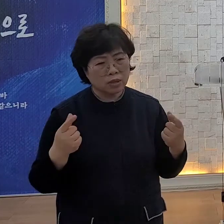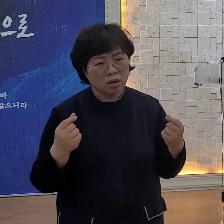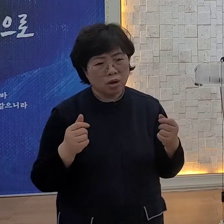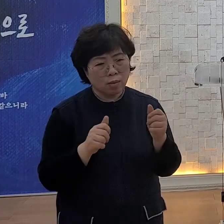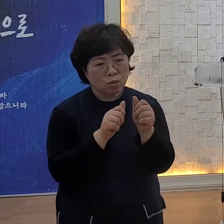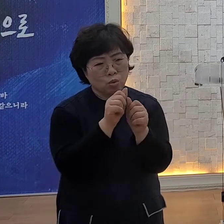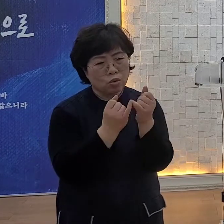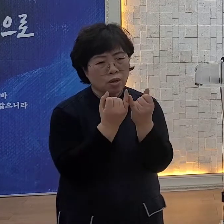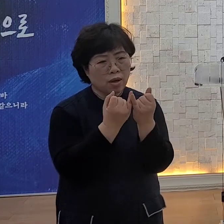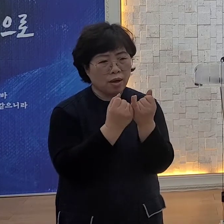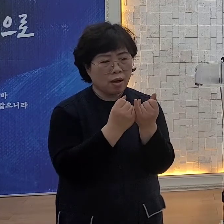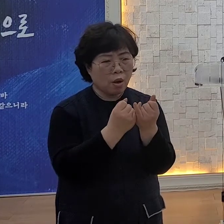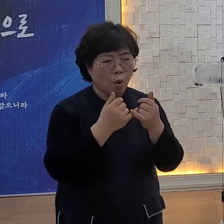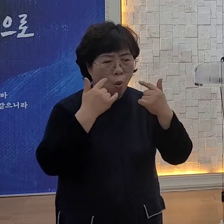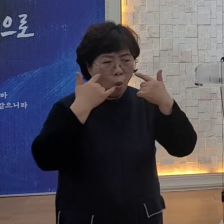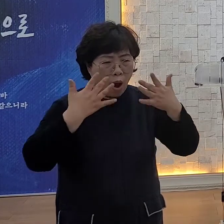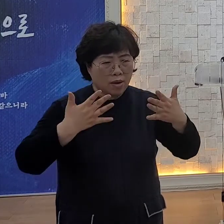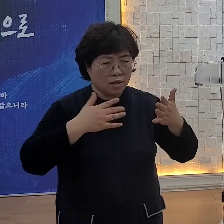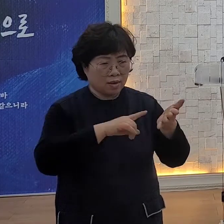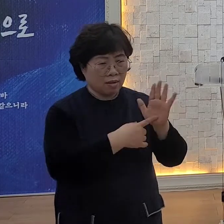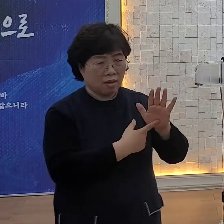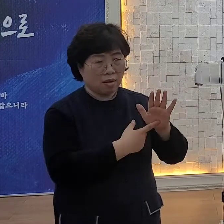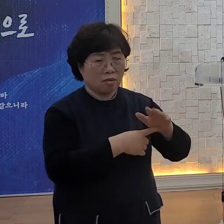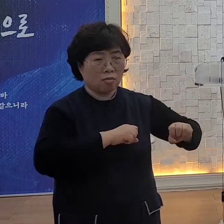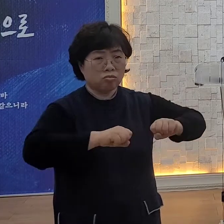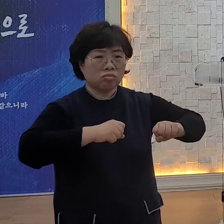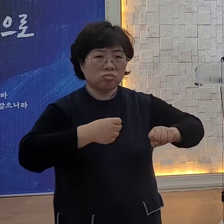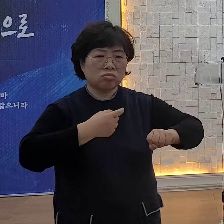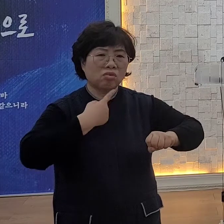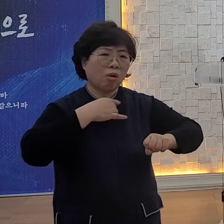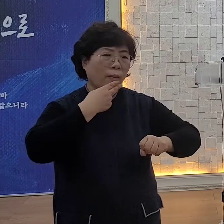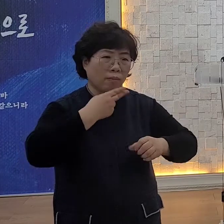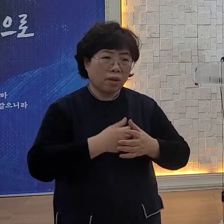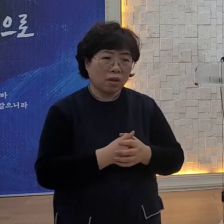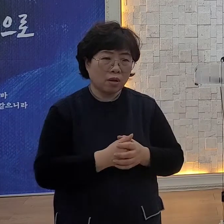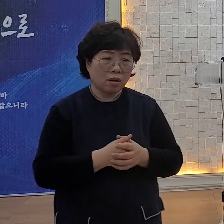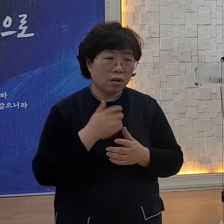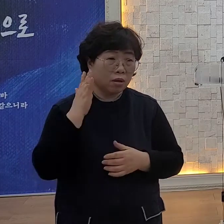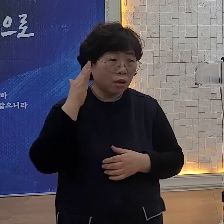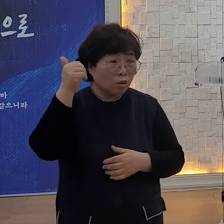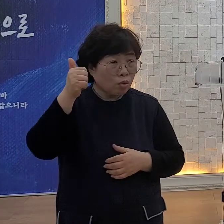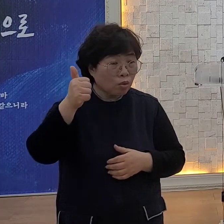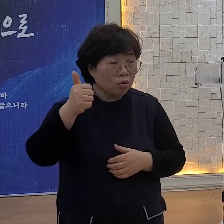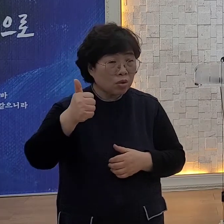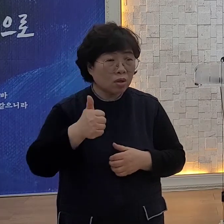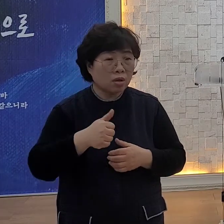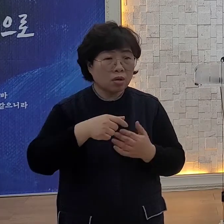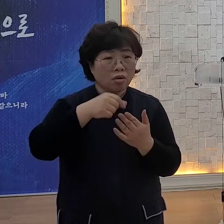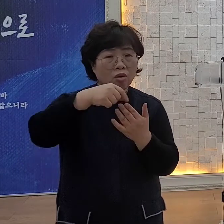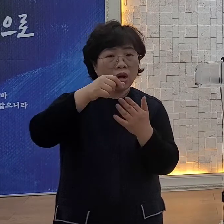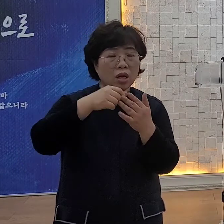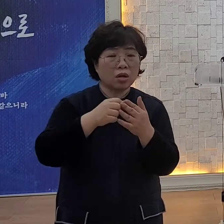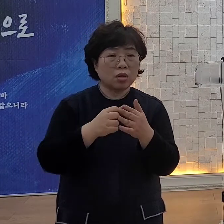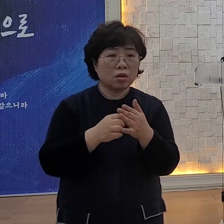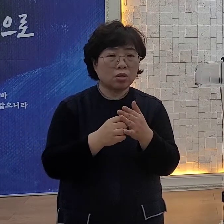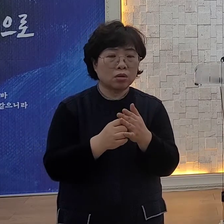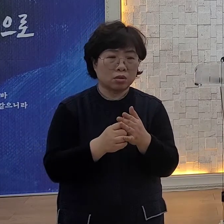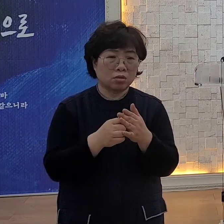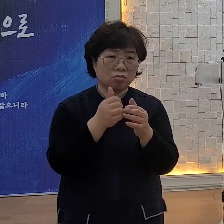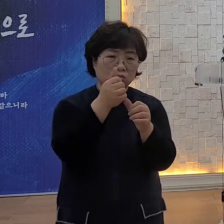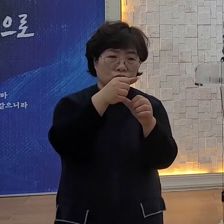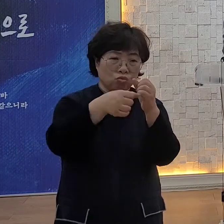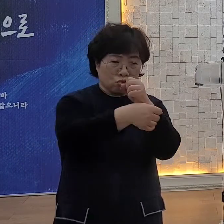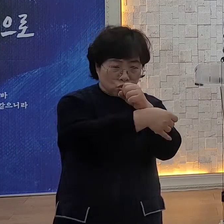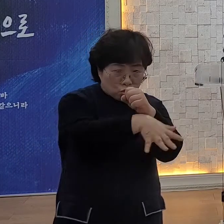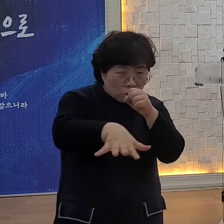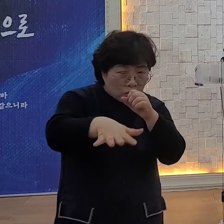동성애가 드러내놓고 활개친 적이 있습니까? 여러분 대통령 선거 나오는 그 후보들도 세상에